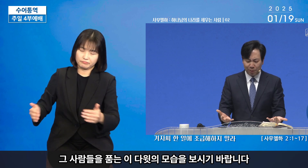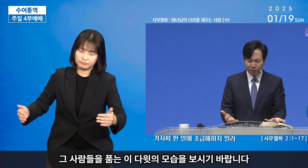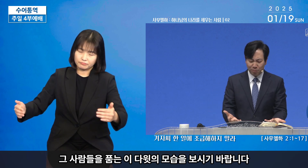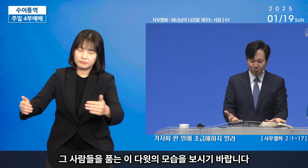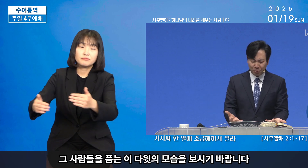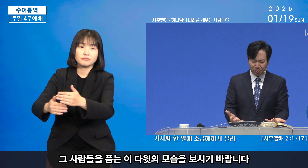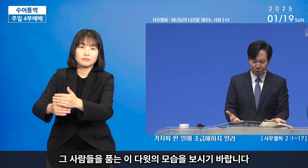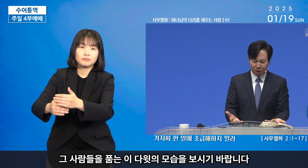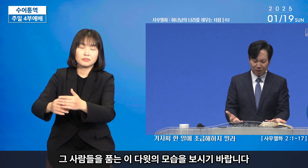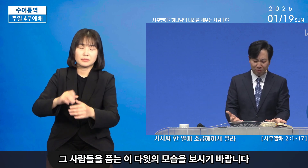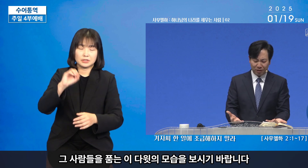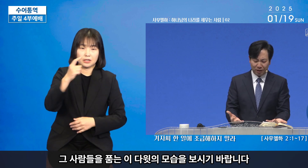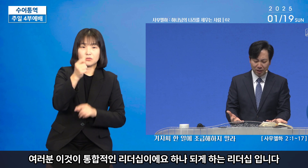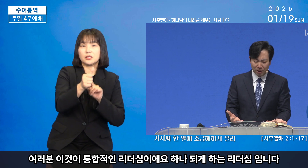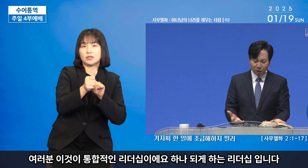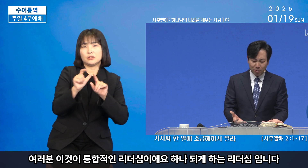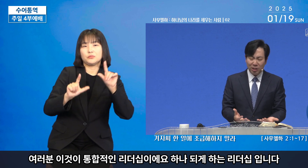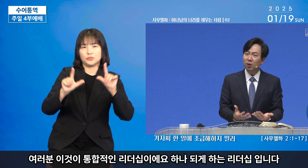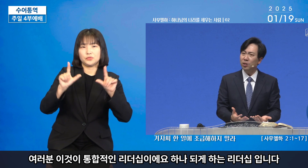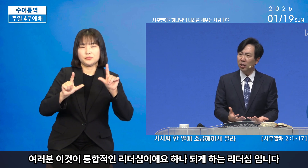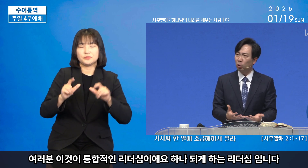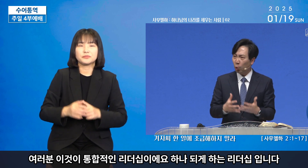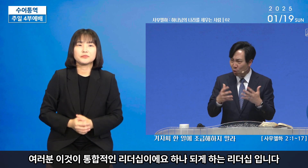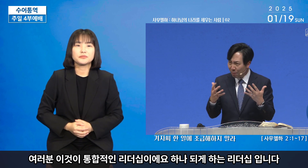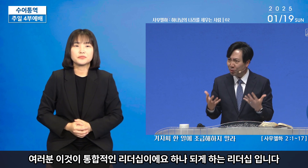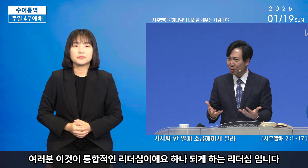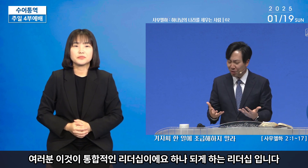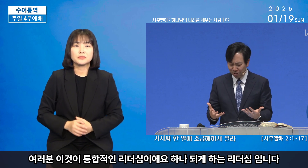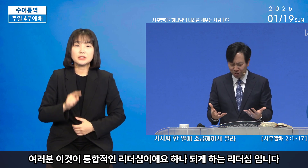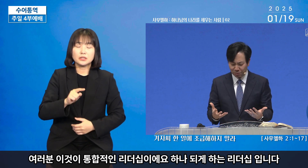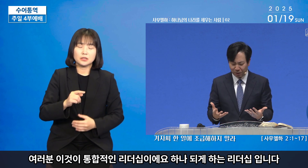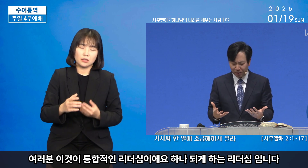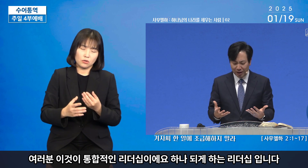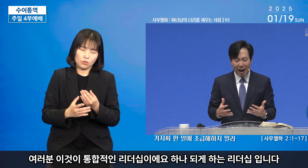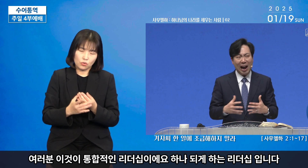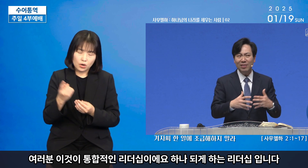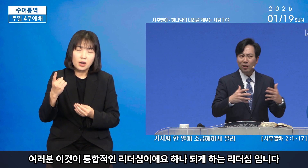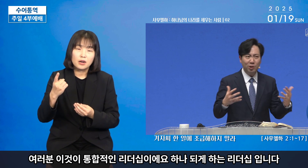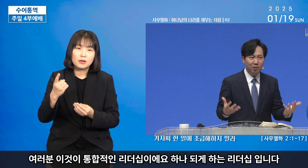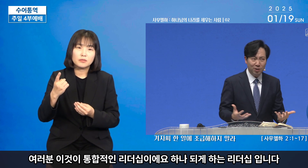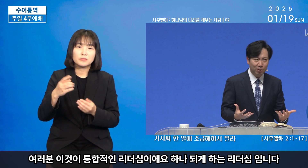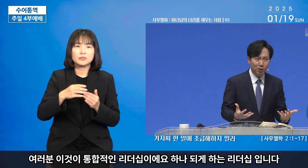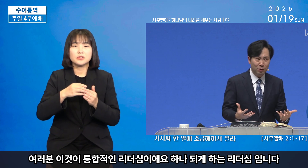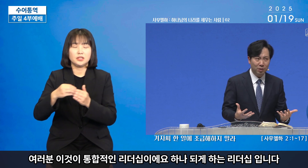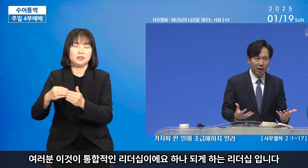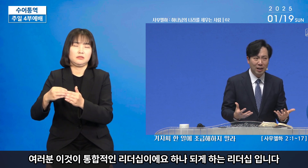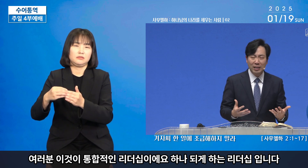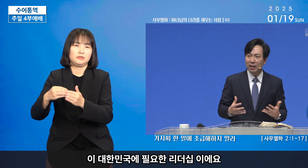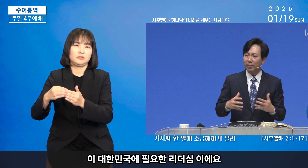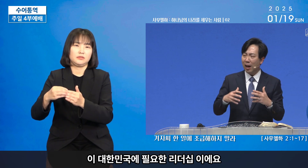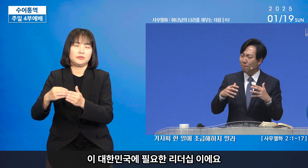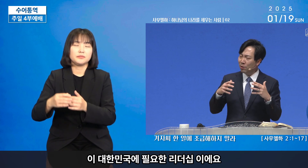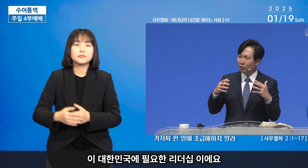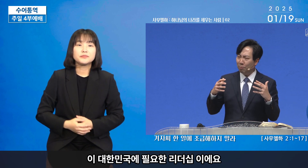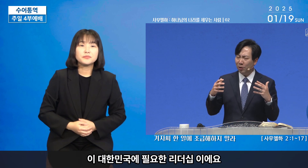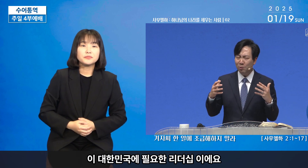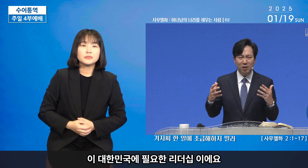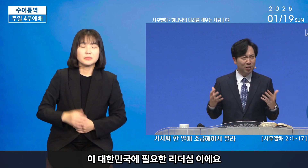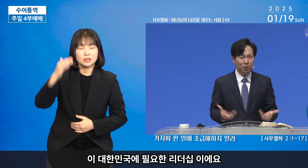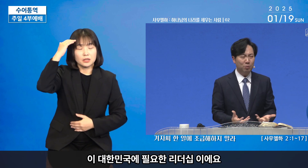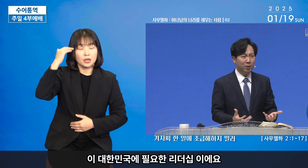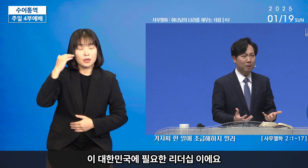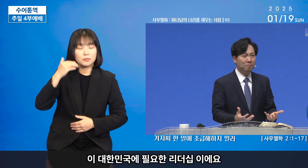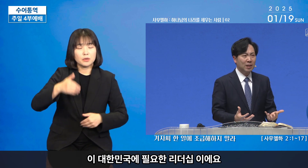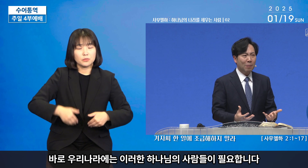이 다윗의 모습을 보시기 바랍니다. 여러분, 이것이 통합적인 리더십이에요. 하나 되게 하는 리더십입니다. 이 대한민국에